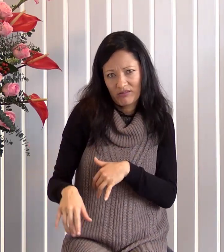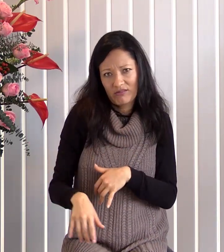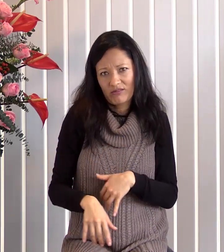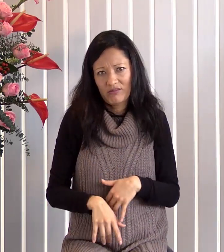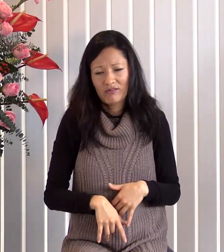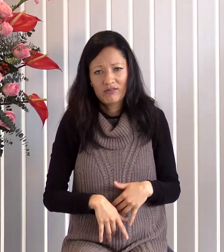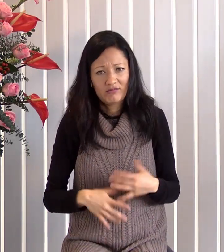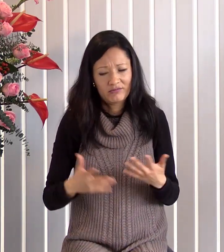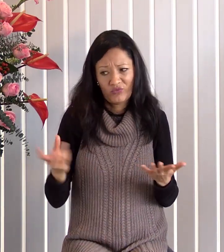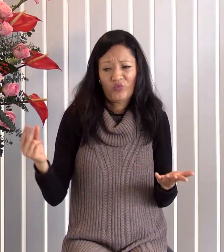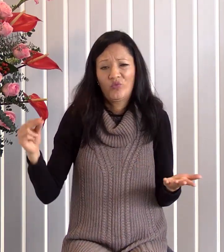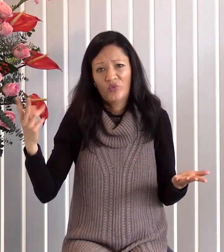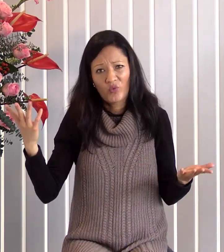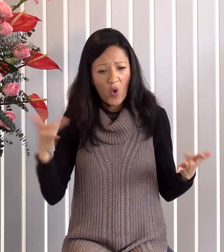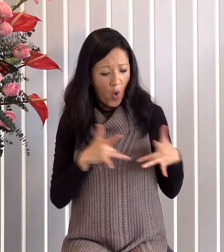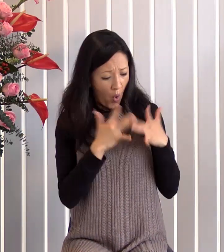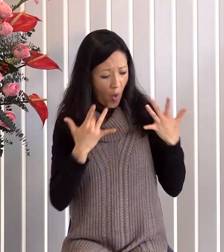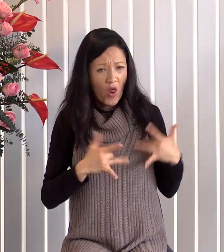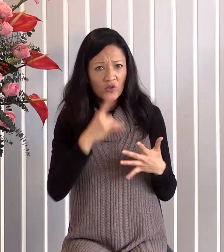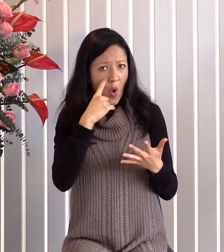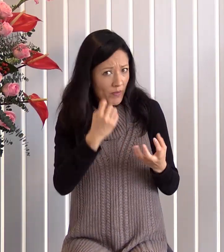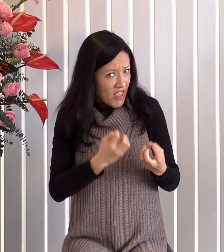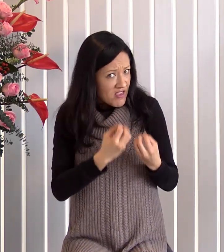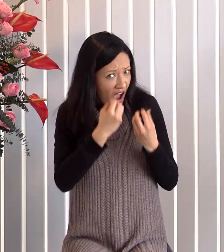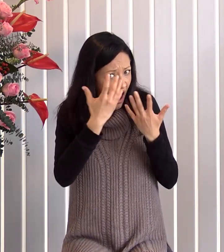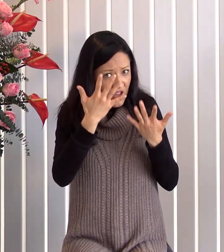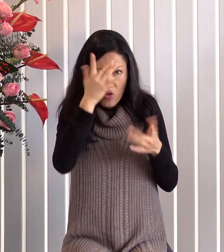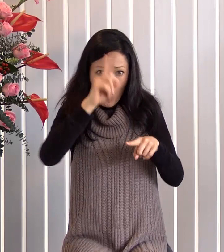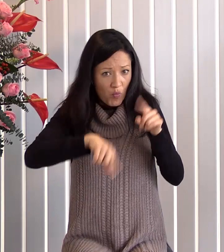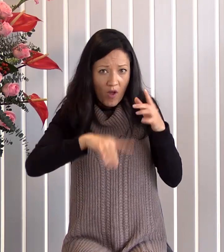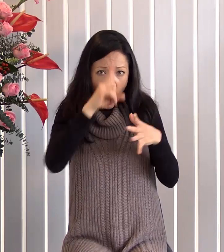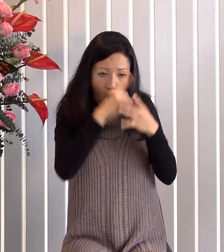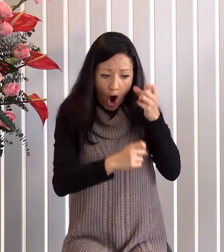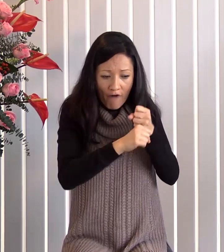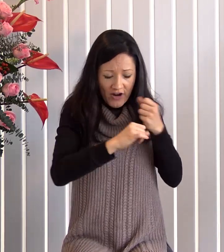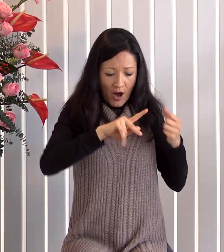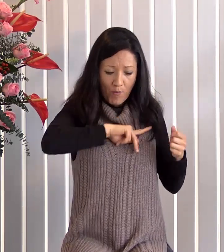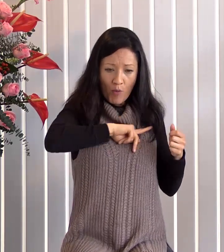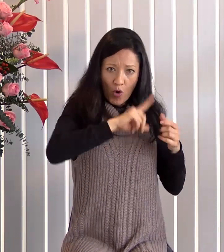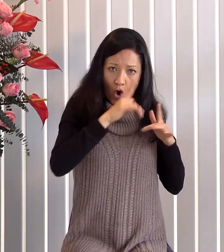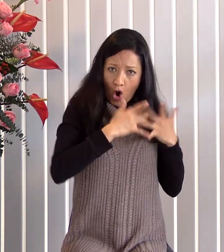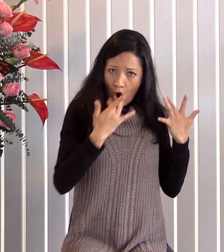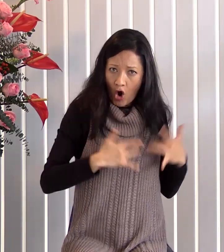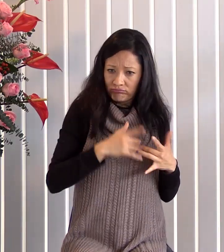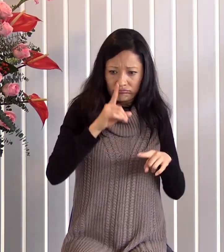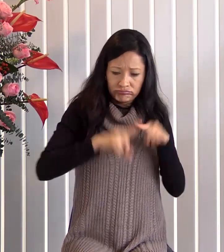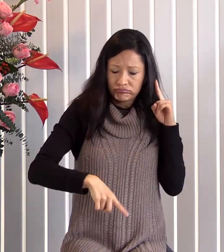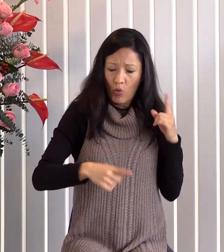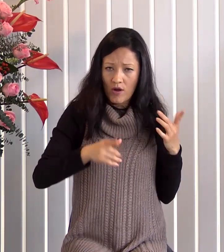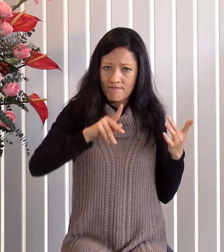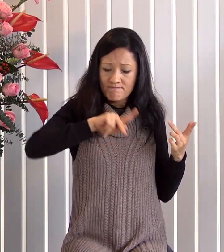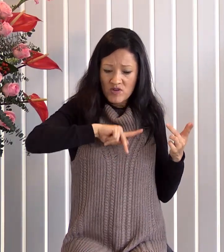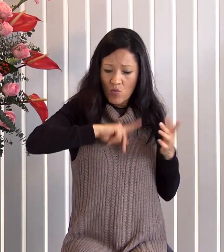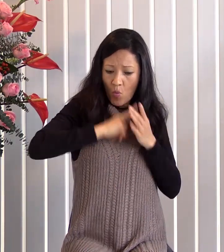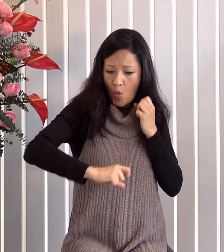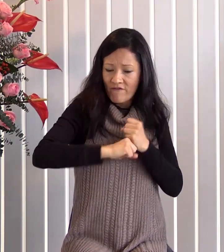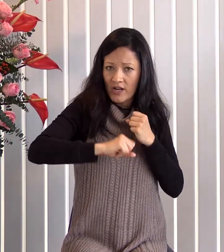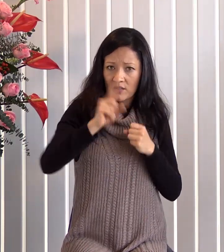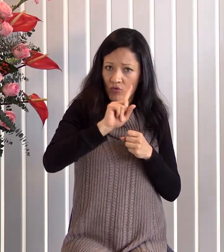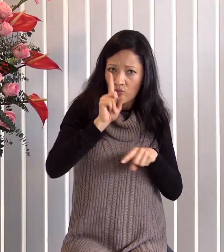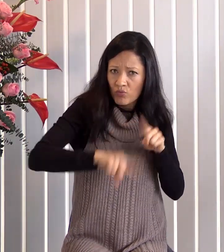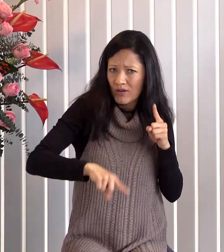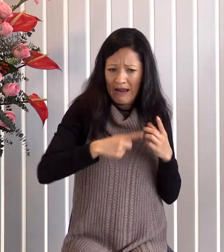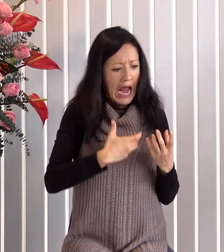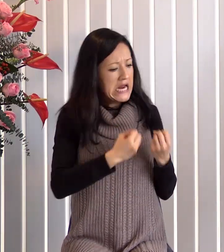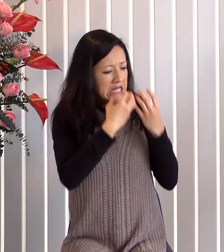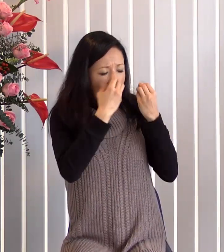Que no, el corazón del hombre es engañoso, maldito el hombre que confía en el hombre. Está hablando de sí mismo. El corazón